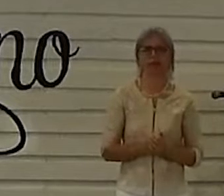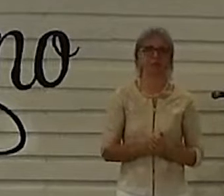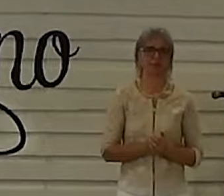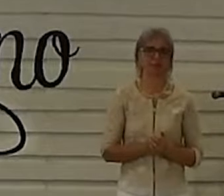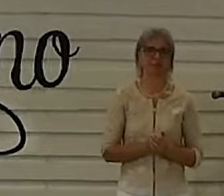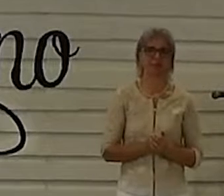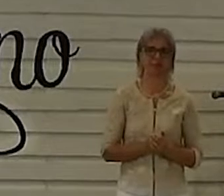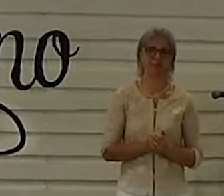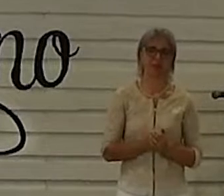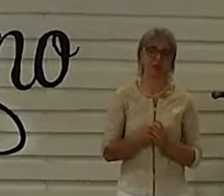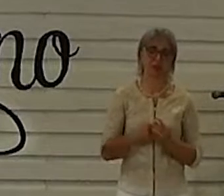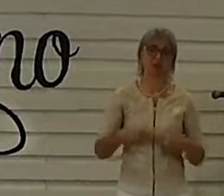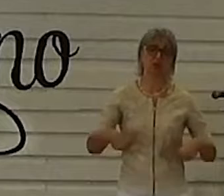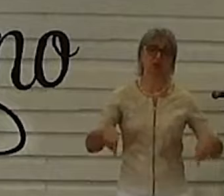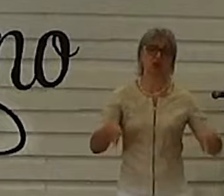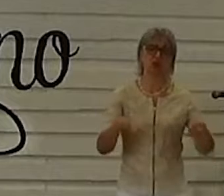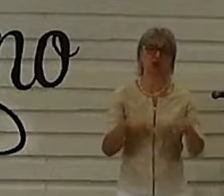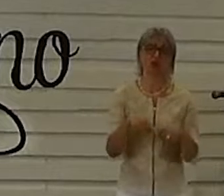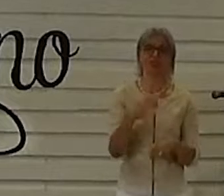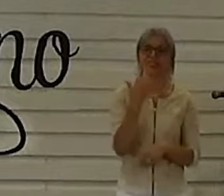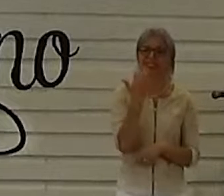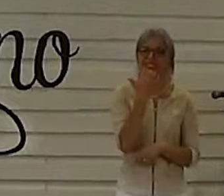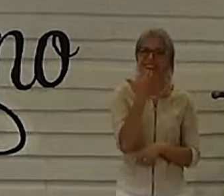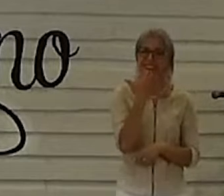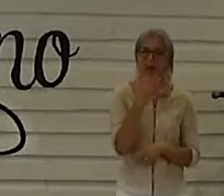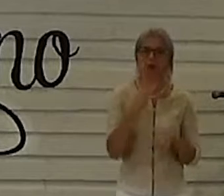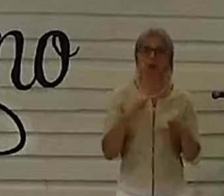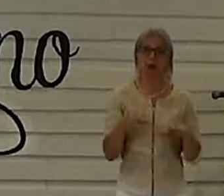Ridiamo. Sapete quanti lo fanno?